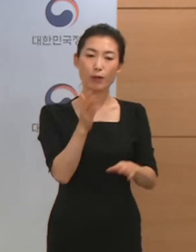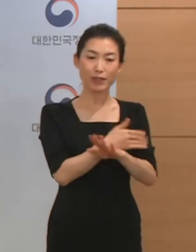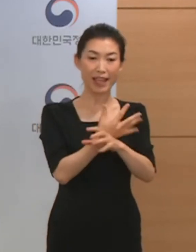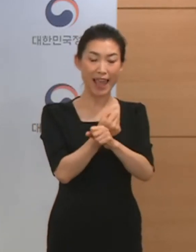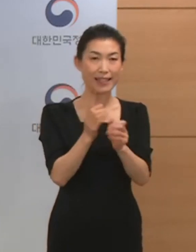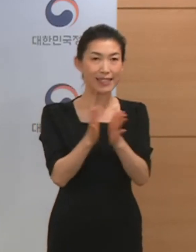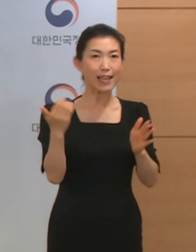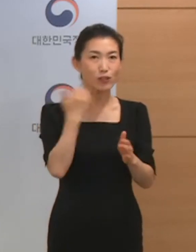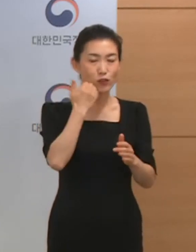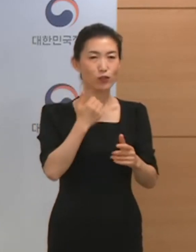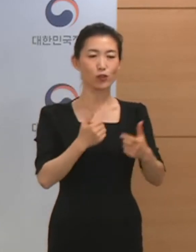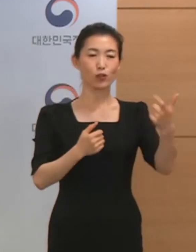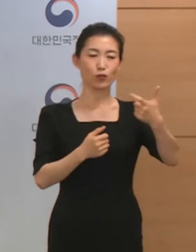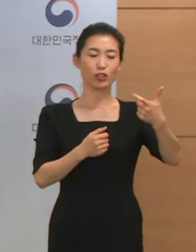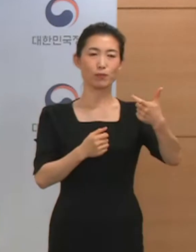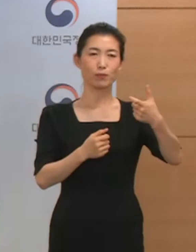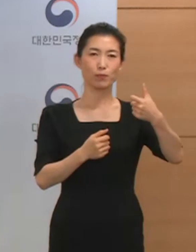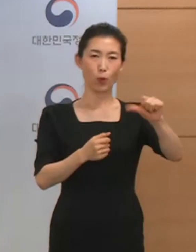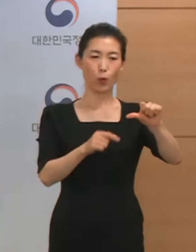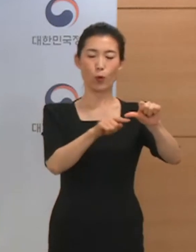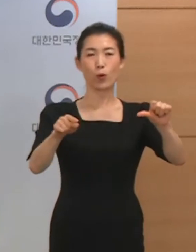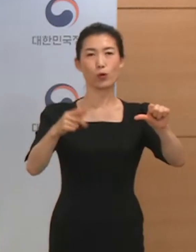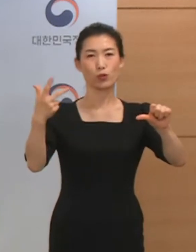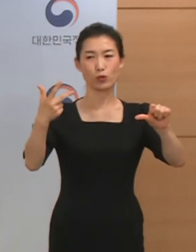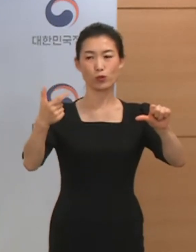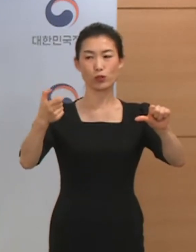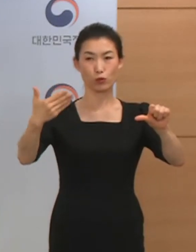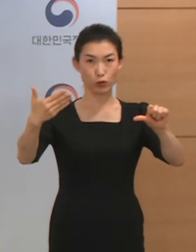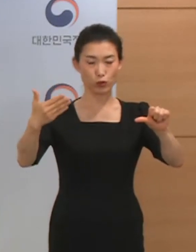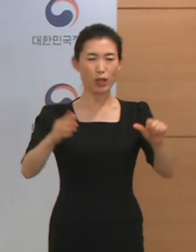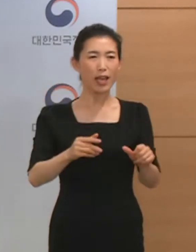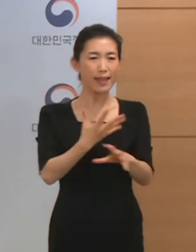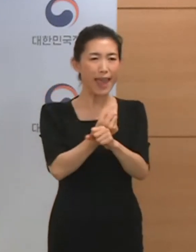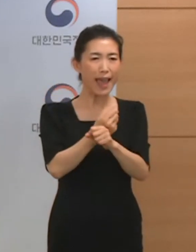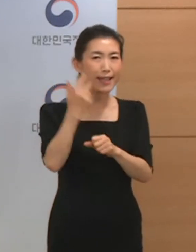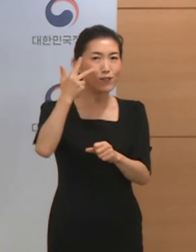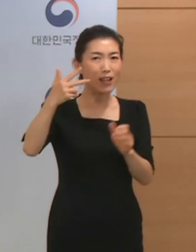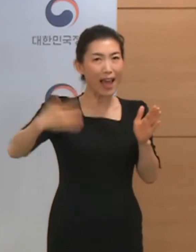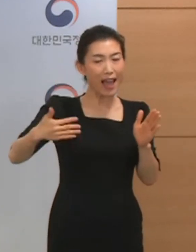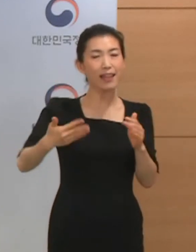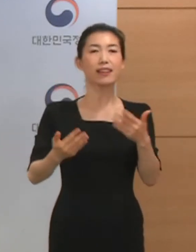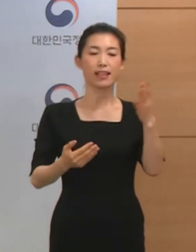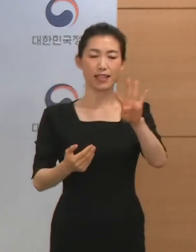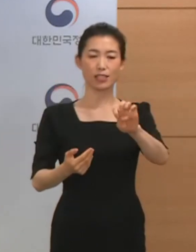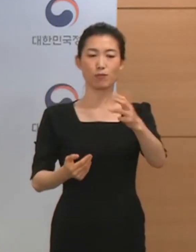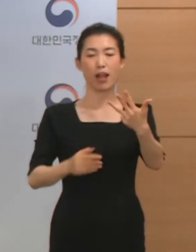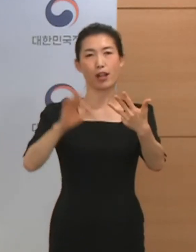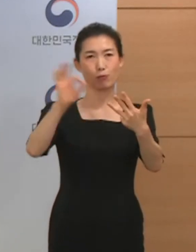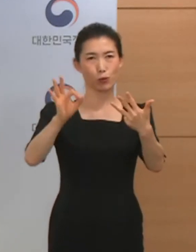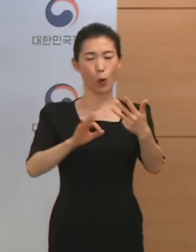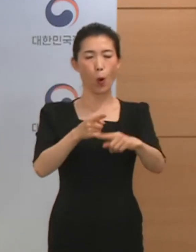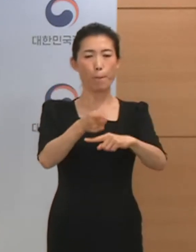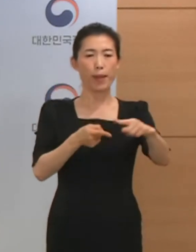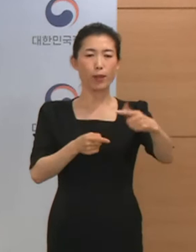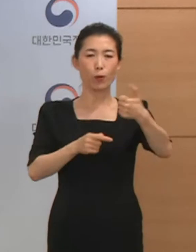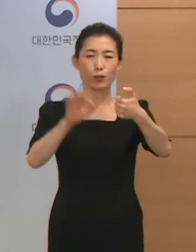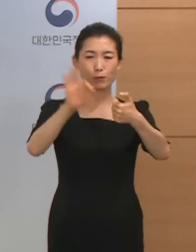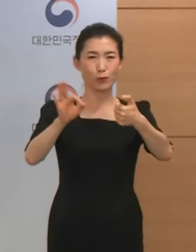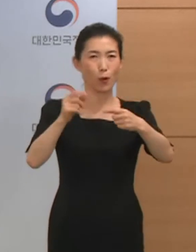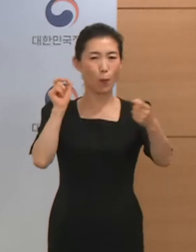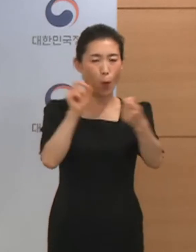시작된 60대 후반 어르신들은 1주 되지 않았지만 48.5%, 절반에 근접하고 있는